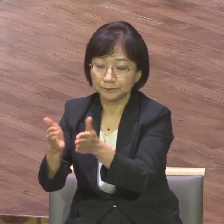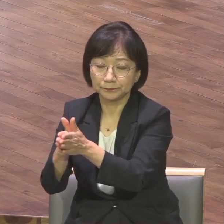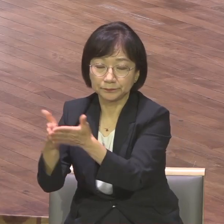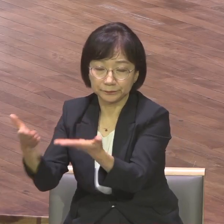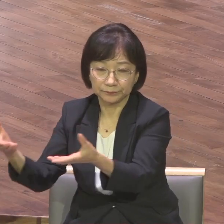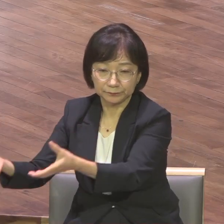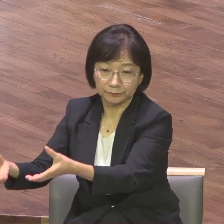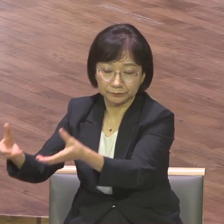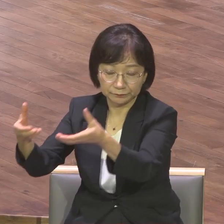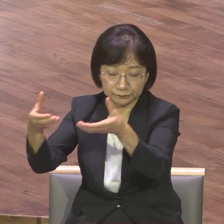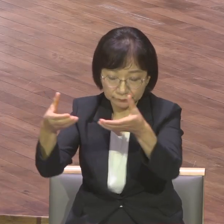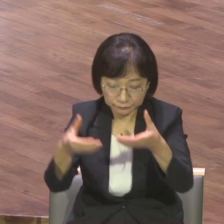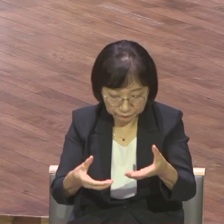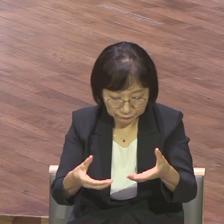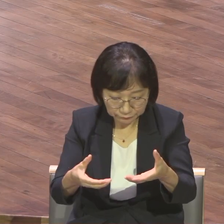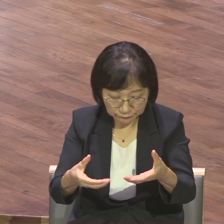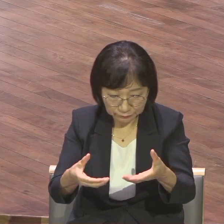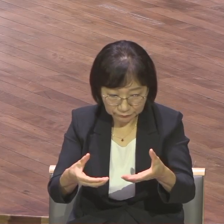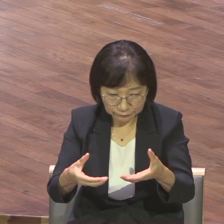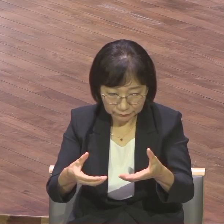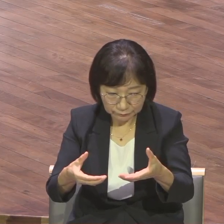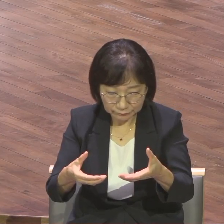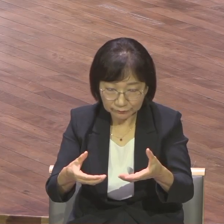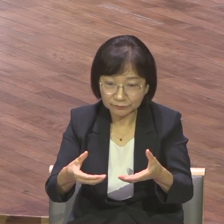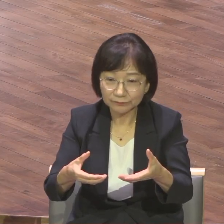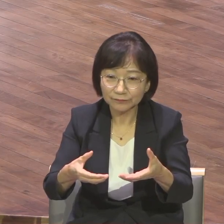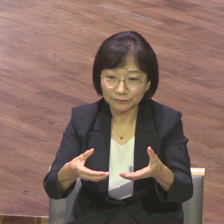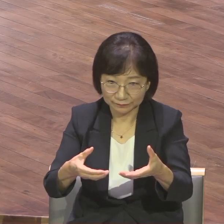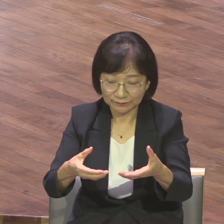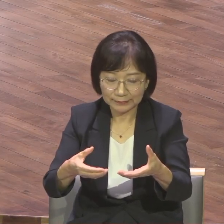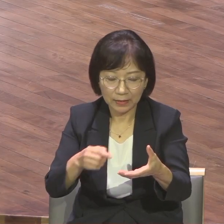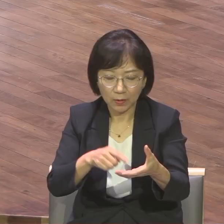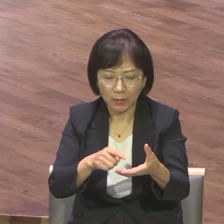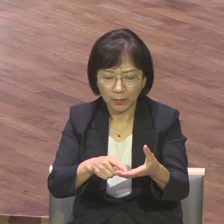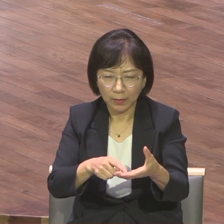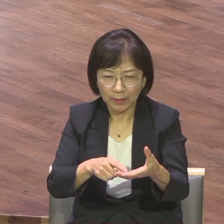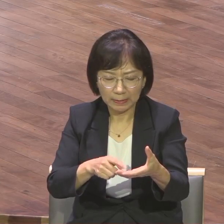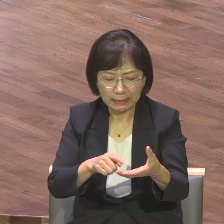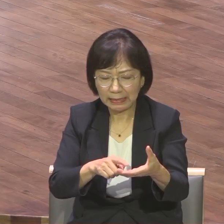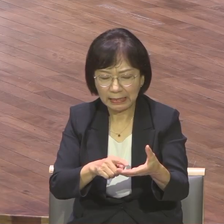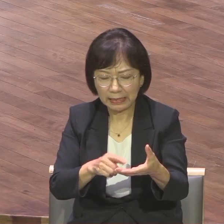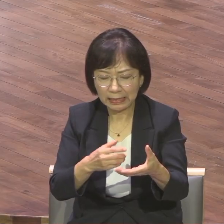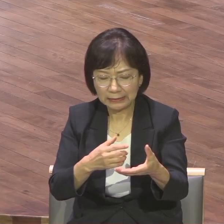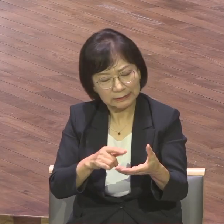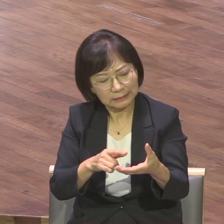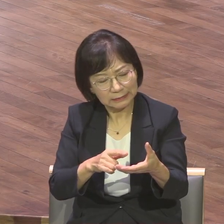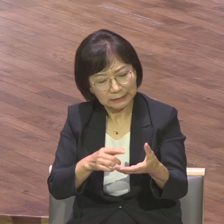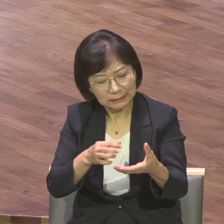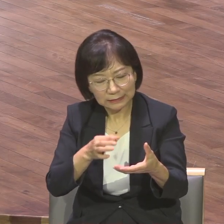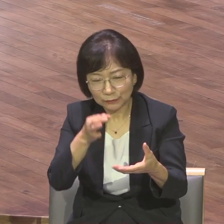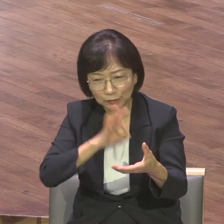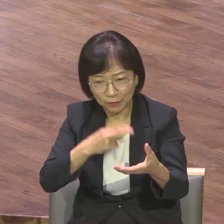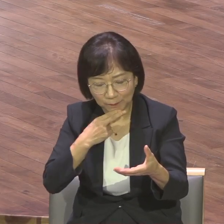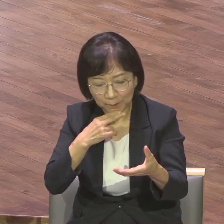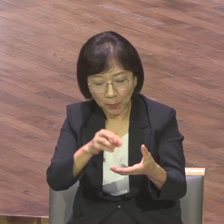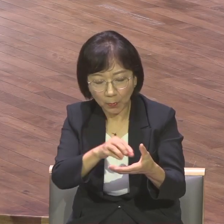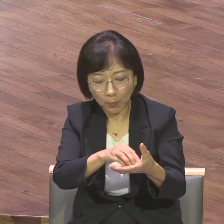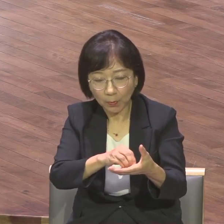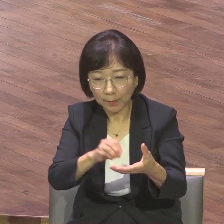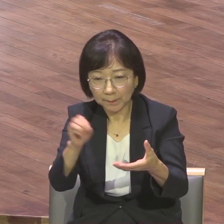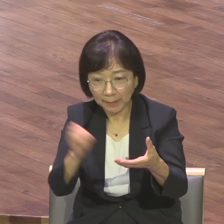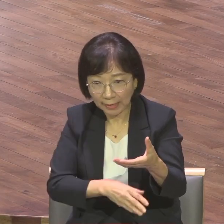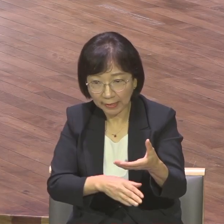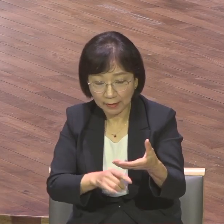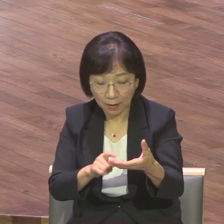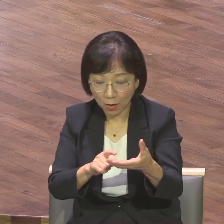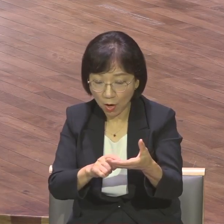성경이요. 성경 가지고 속이는 어떻게 속이느냐, 성경을 가감해가지고 자신들의 논리를 펴는데